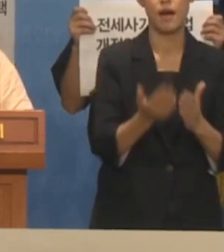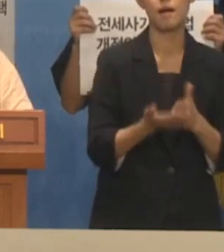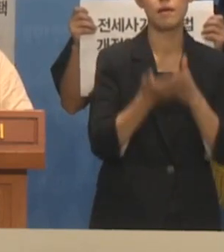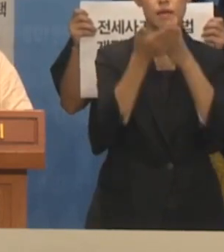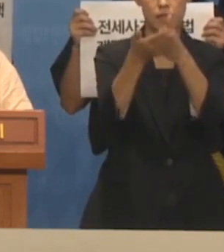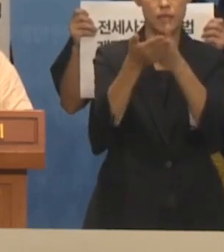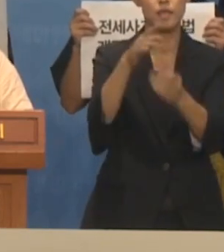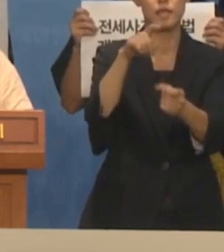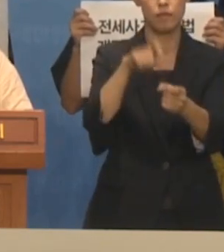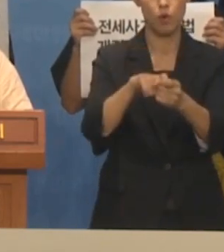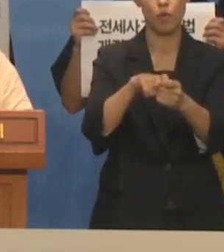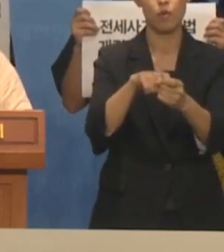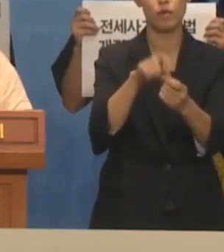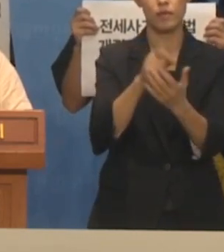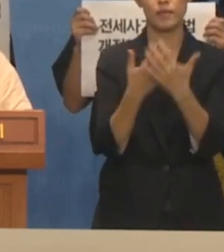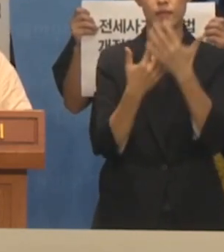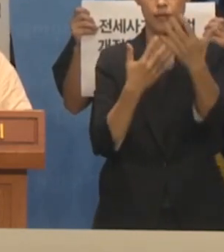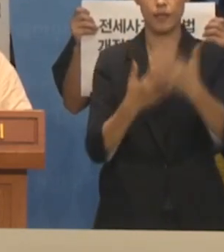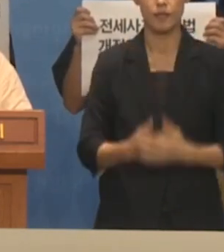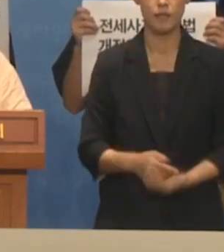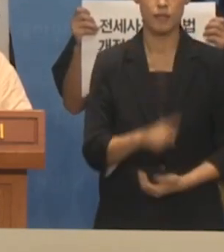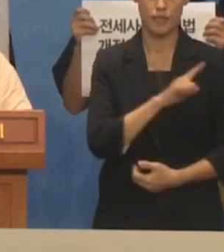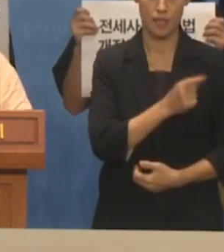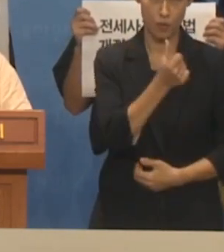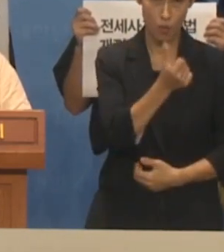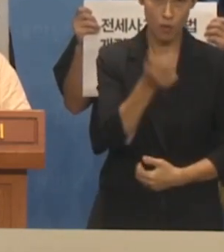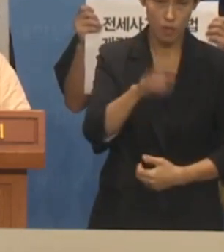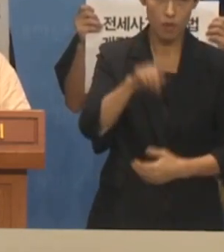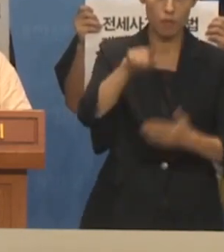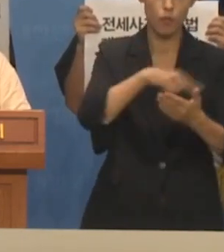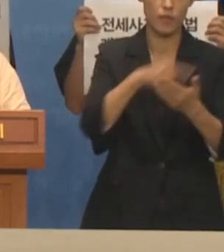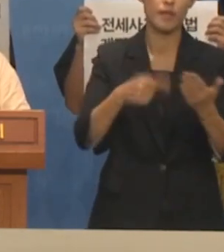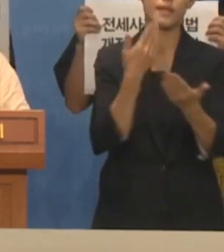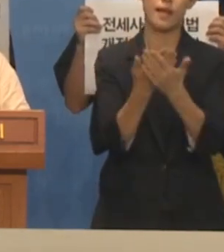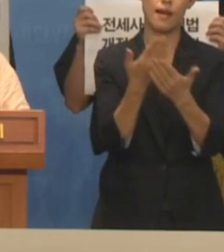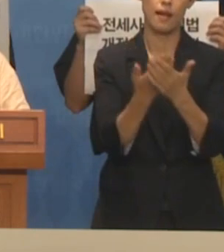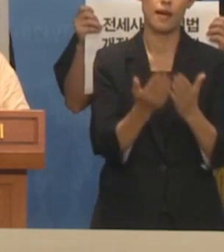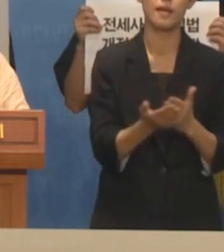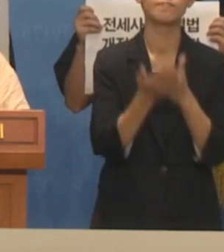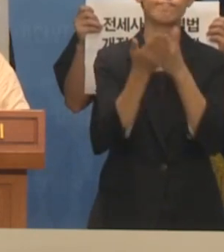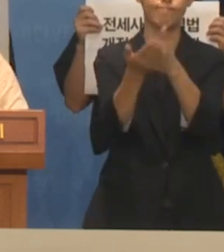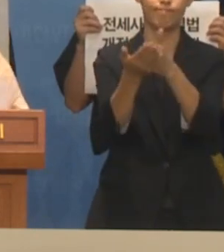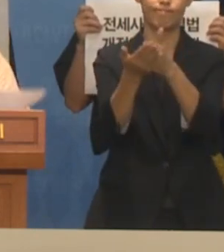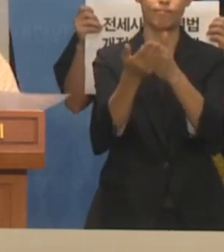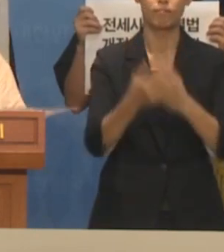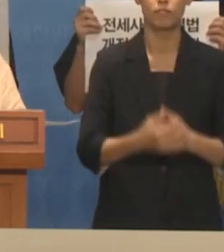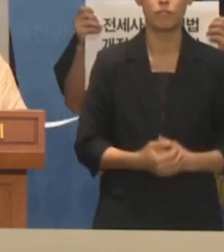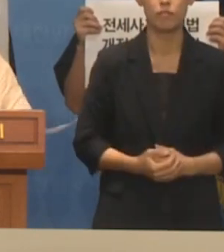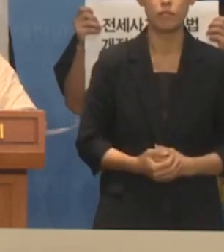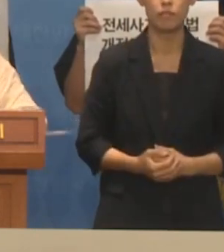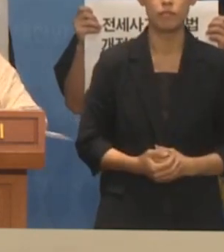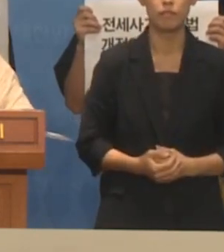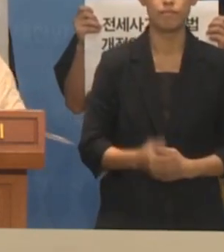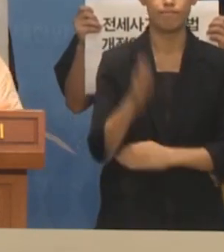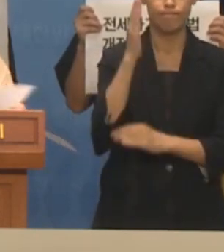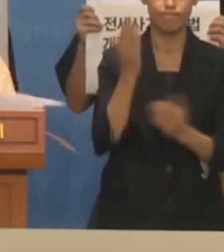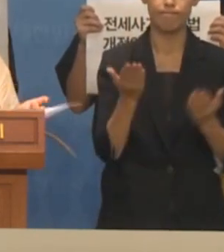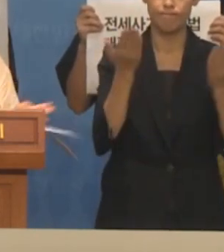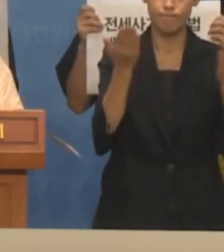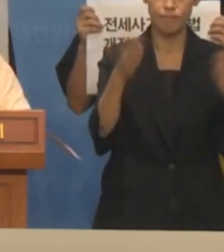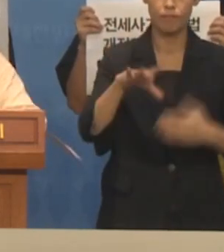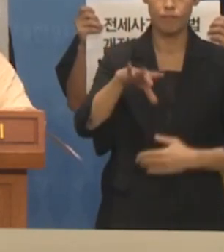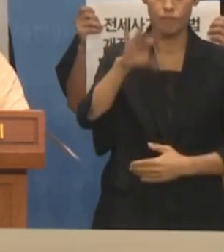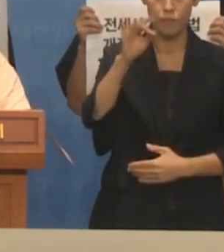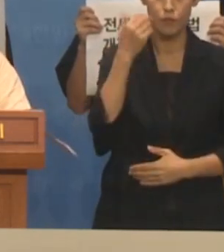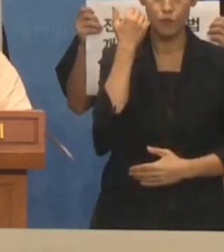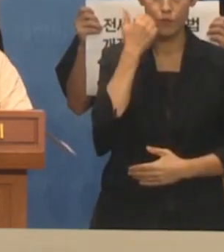촉구하는 한편 최소 보장을 요구하기 위해 이 자리에 모였습니다. 첫 번째 발언 듣겠습니다. 첫 번째